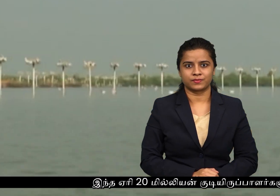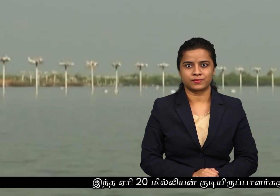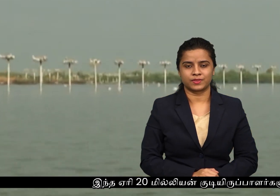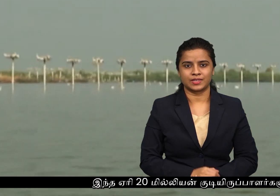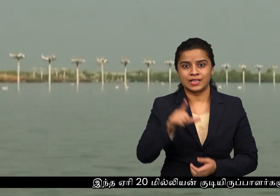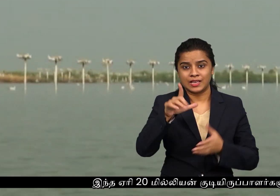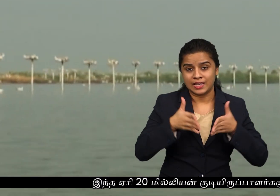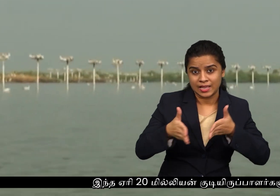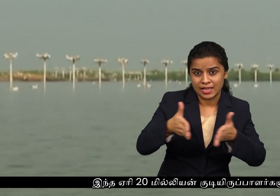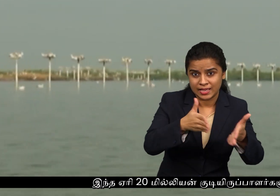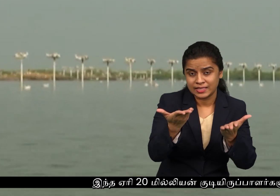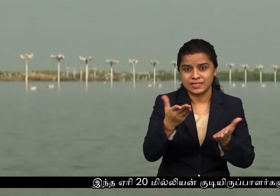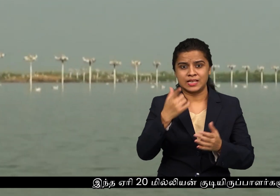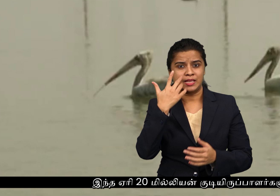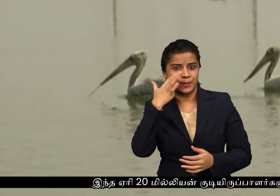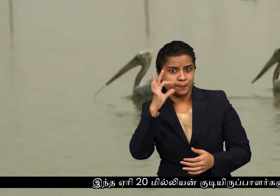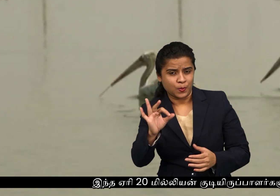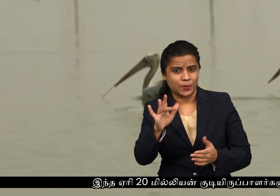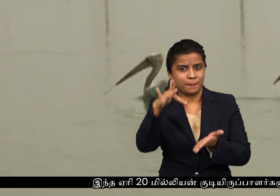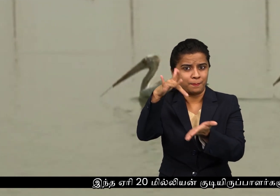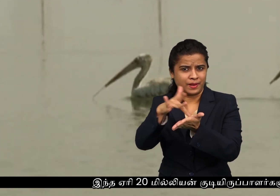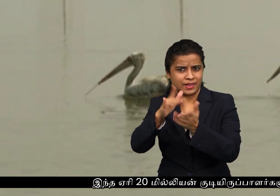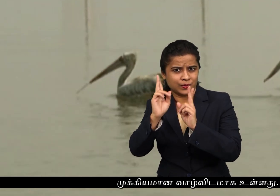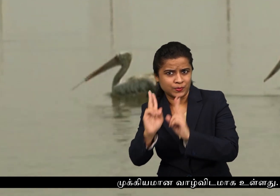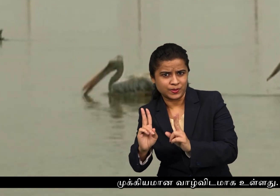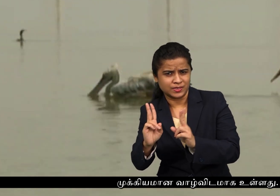இந்த ஏரி 20 மில்லியன் குடியிருப்புகளுக்கு